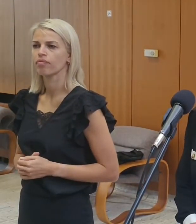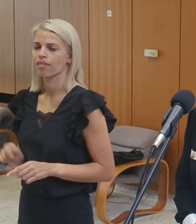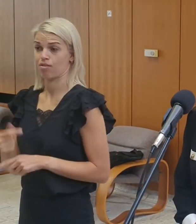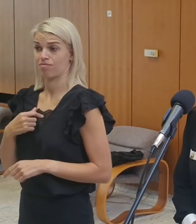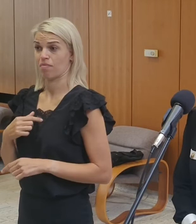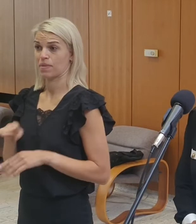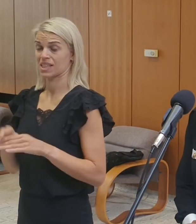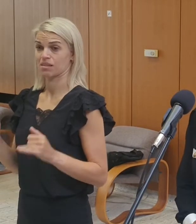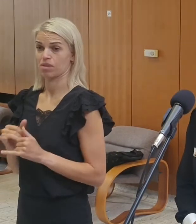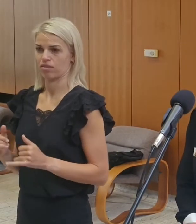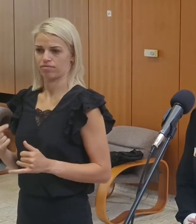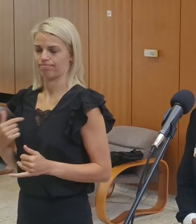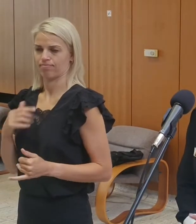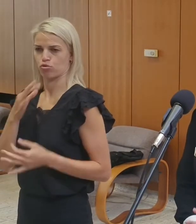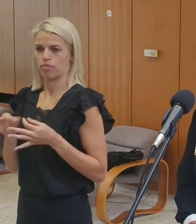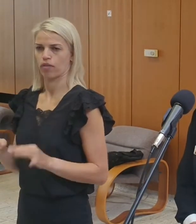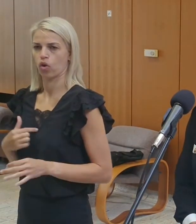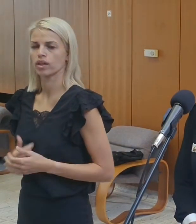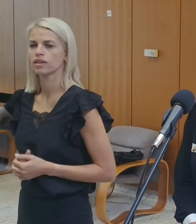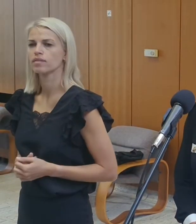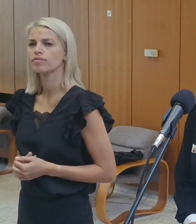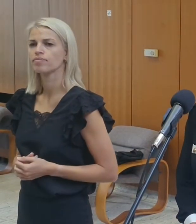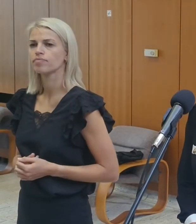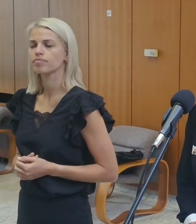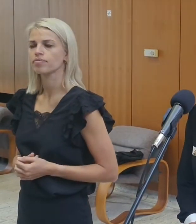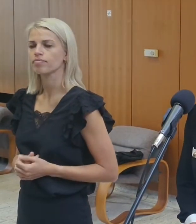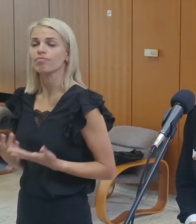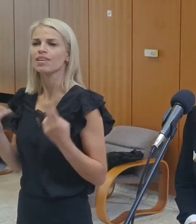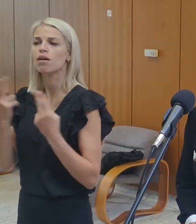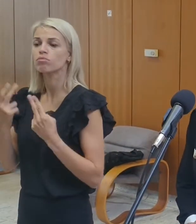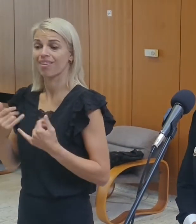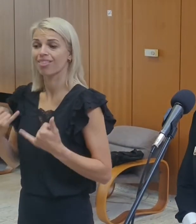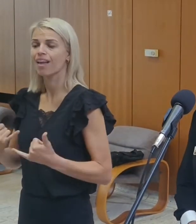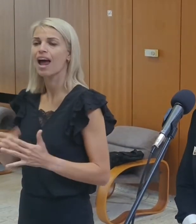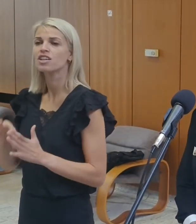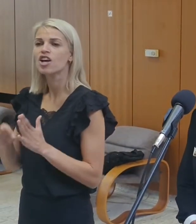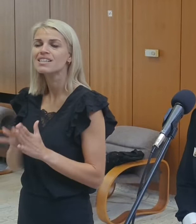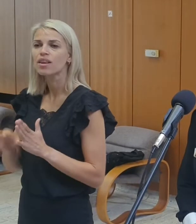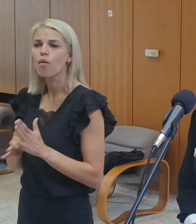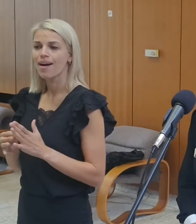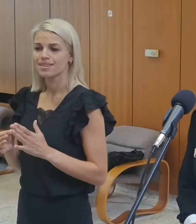spozície ministerky spravodlivosti. Samozrejme, že to, čo sa deje, tak